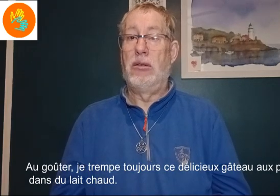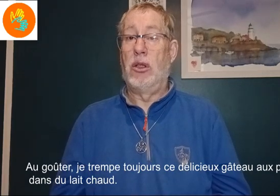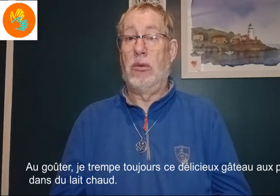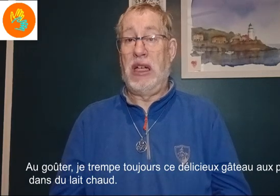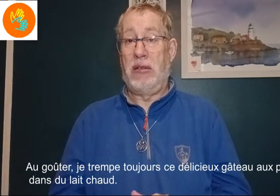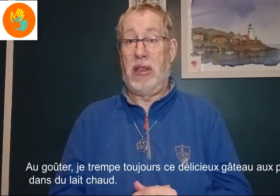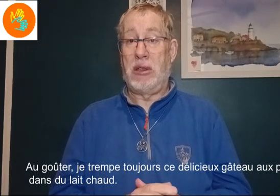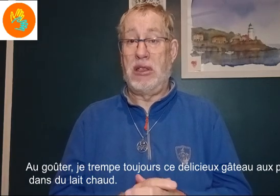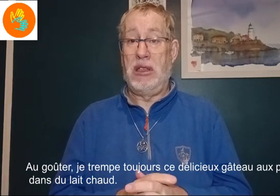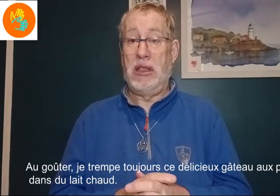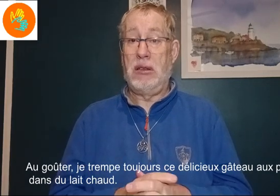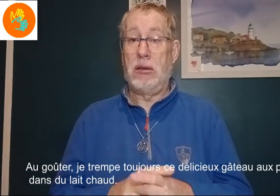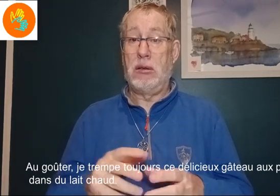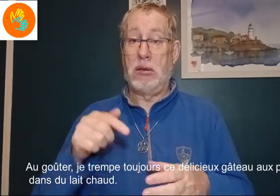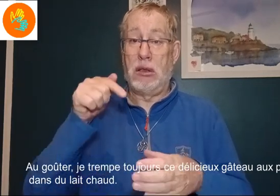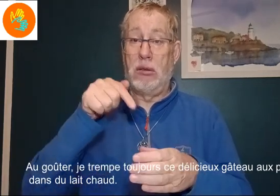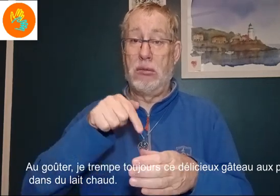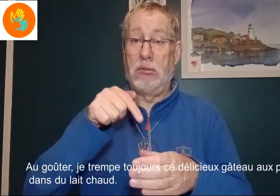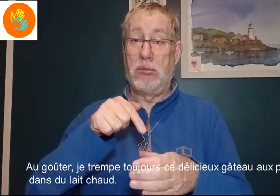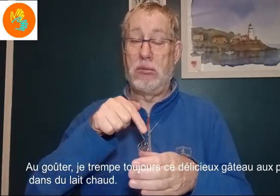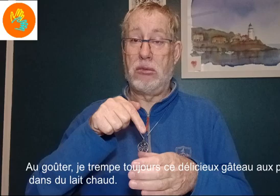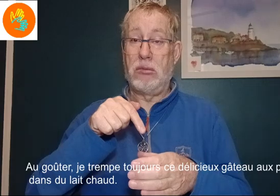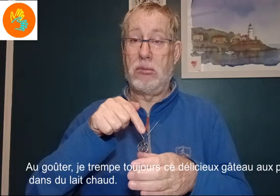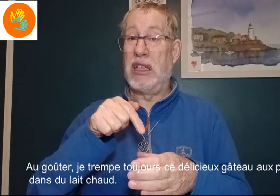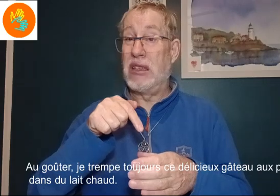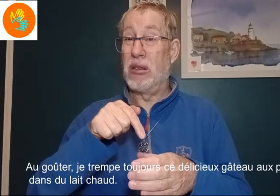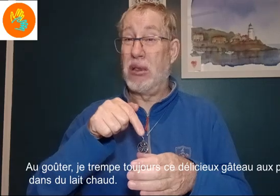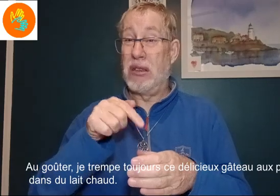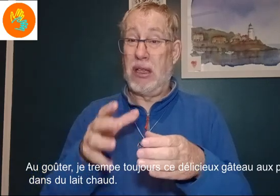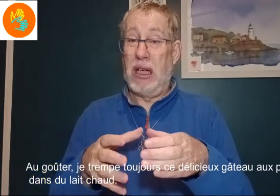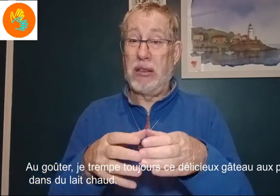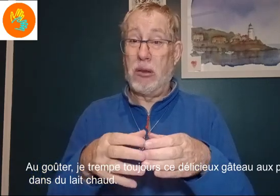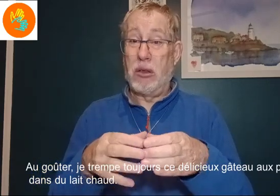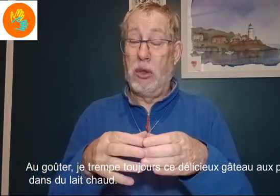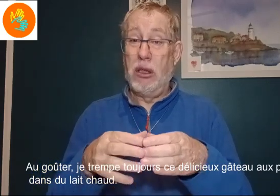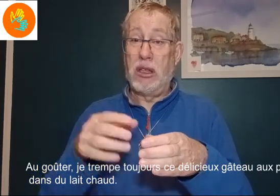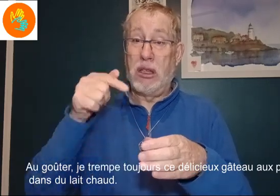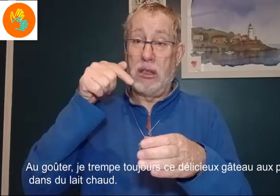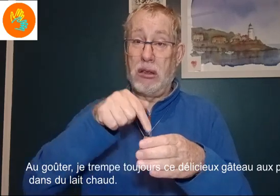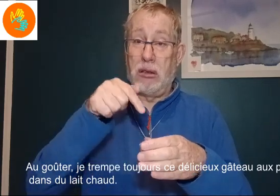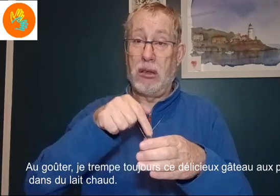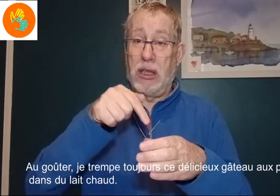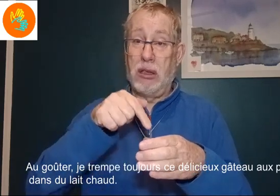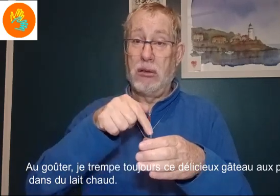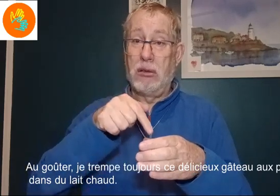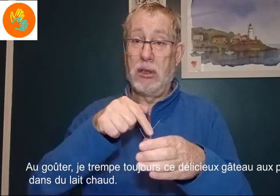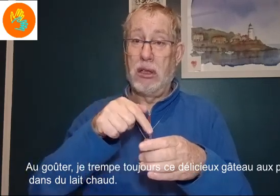Dans, on va préciser dans. Mais c'est dans quoi? Là, on a notre bol et là-dedans, il y